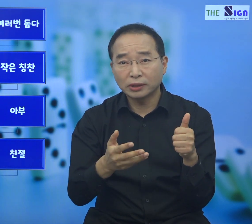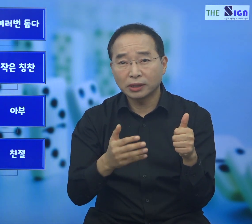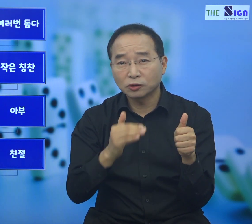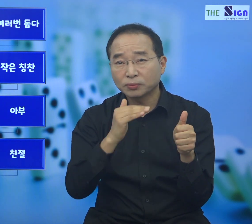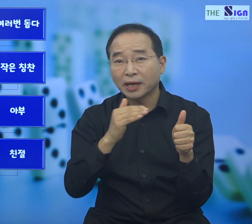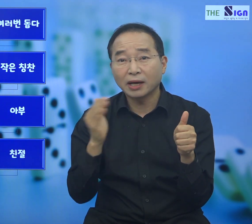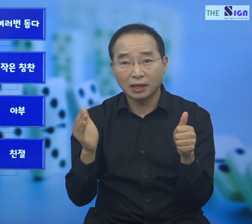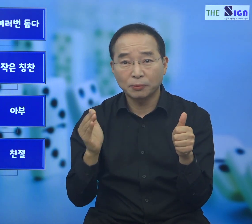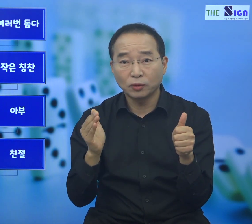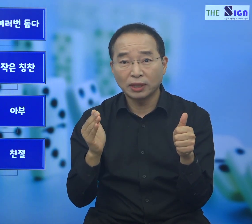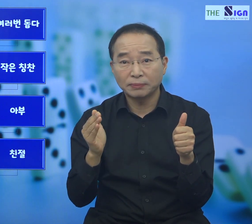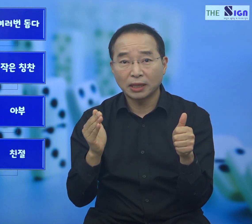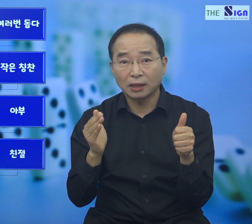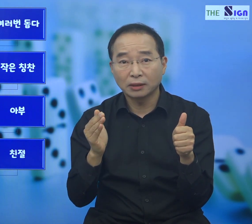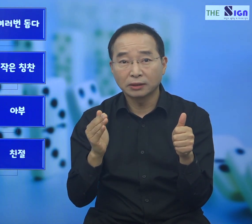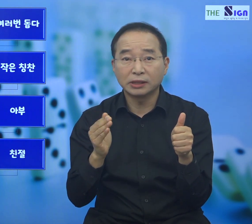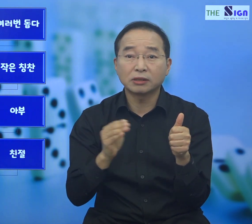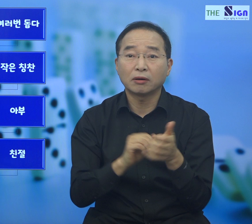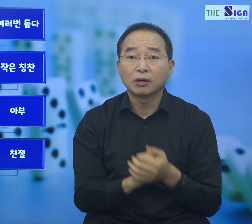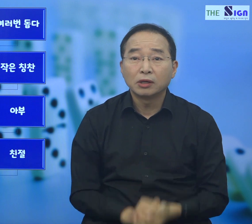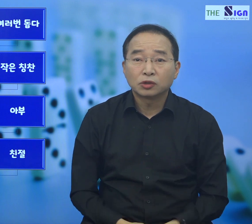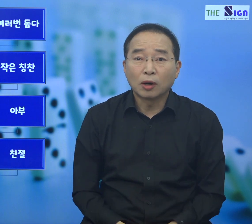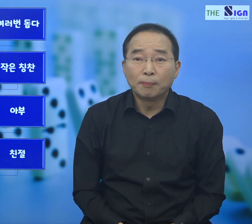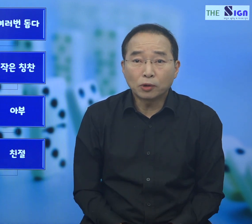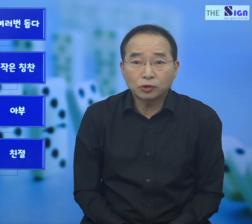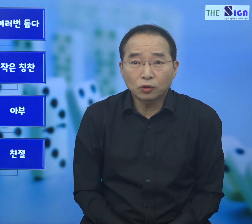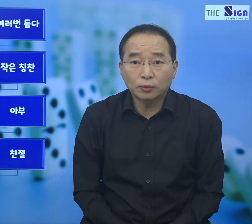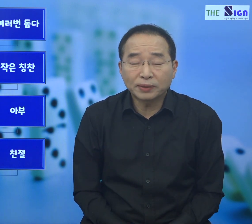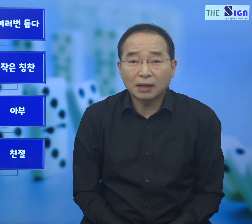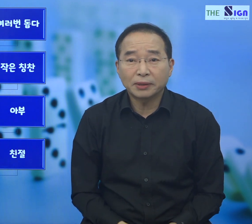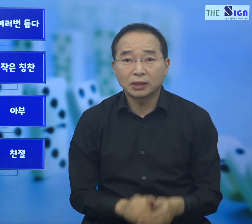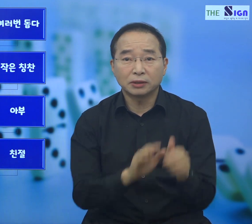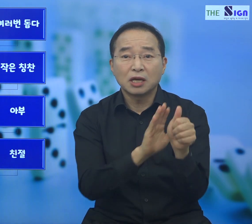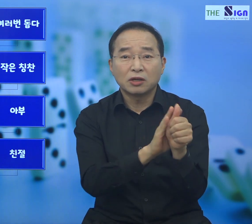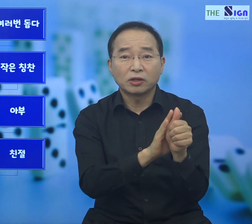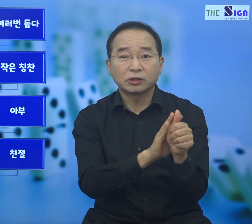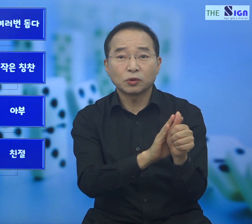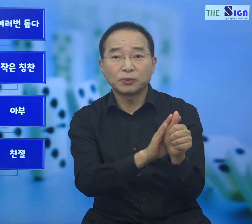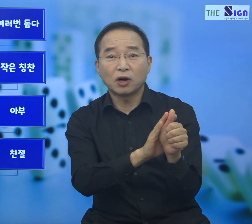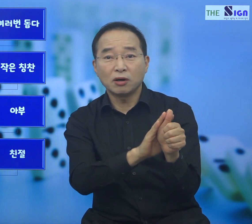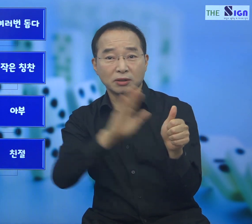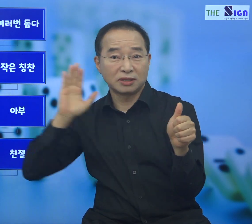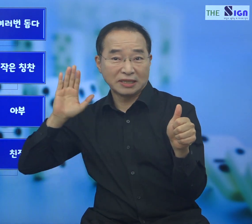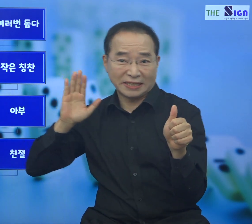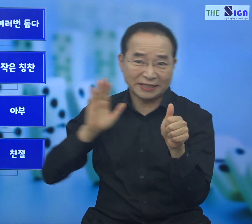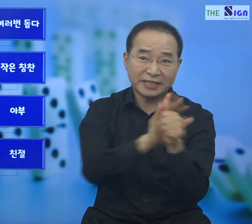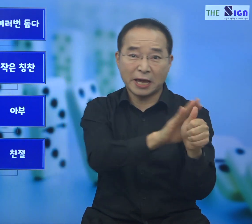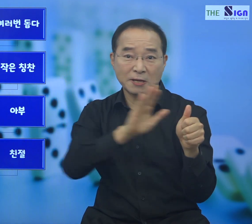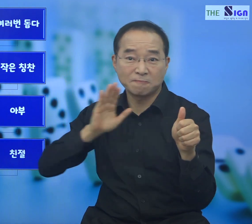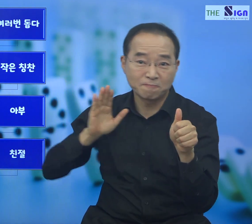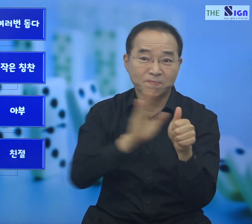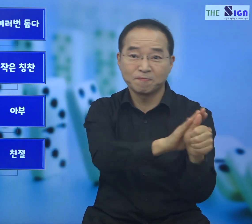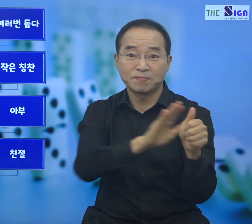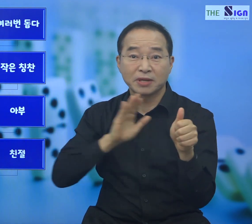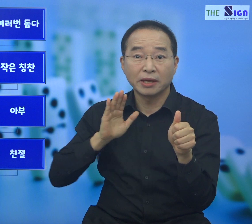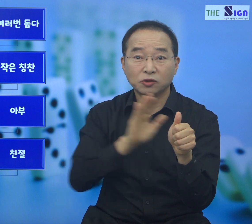따라 좀 다양하게 표현됩니다. 그래서 전폭적으로 돕다 하면은 여기서 좀 더 크게